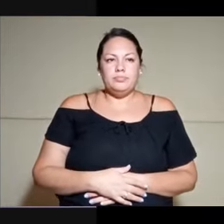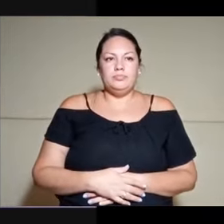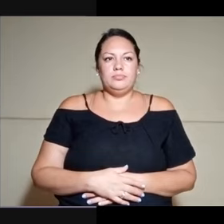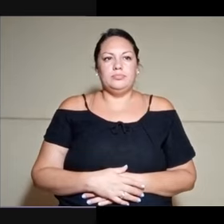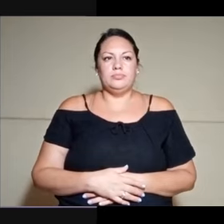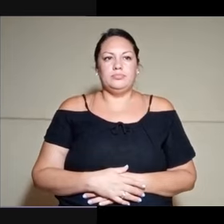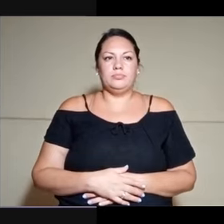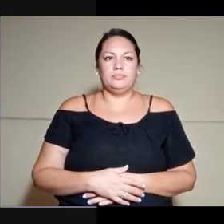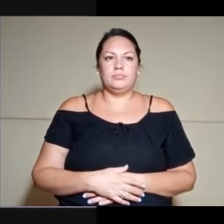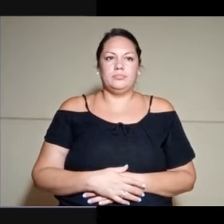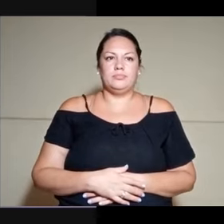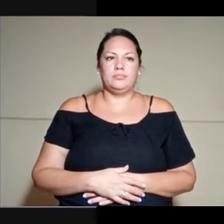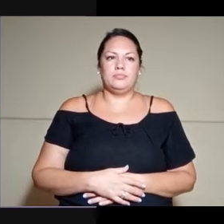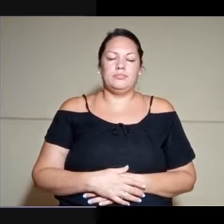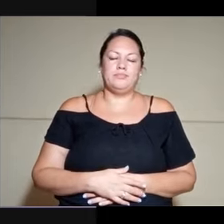pues nos puede llevar a la muerte.